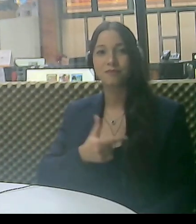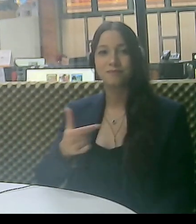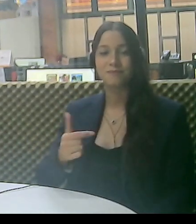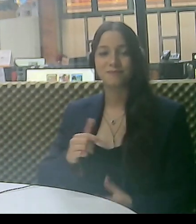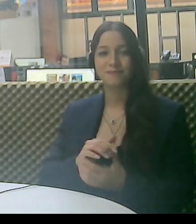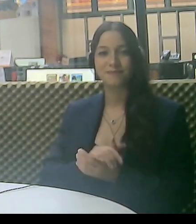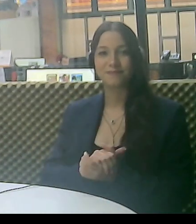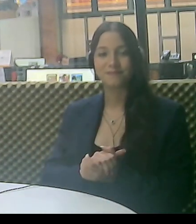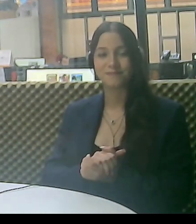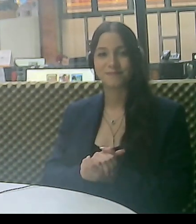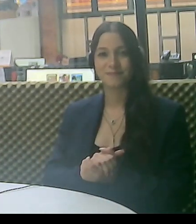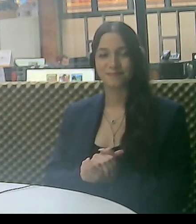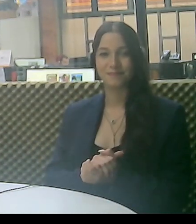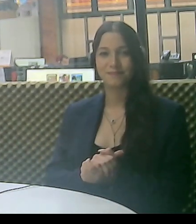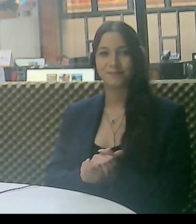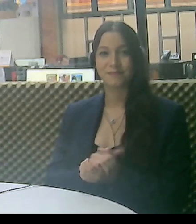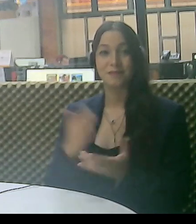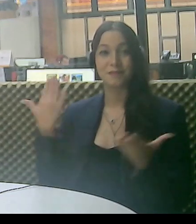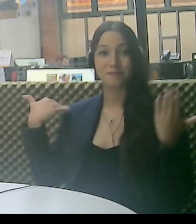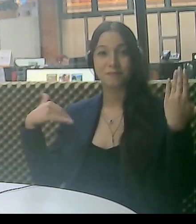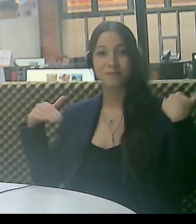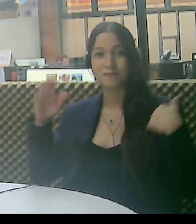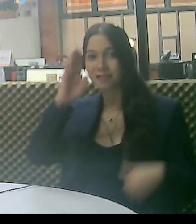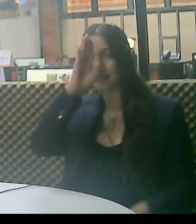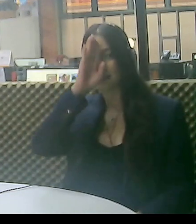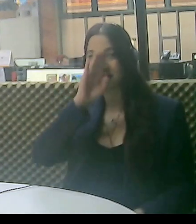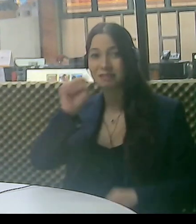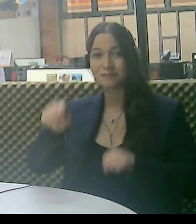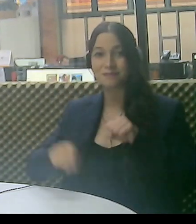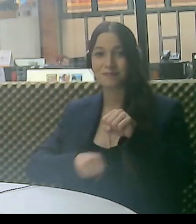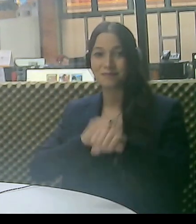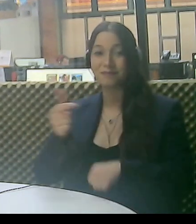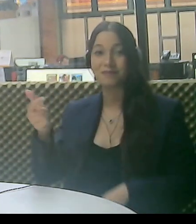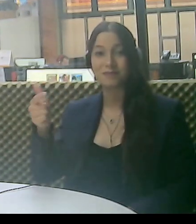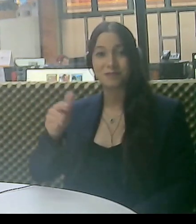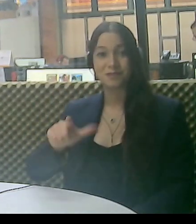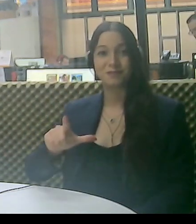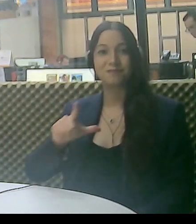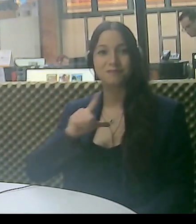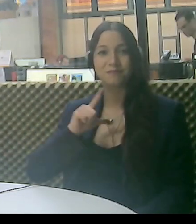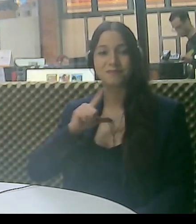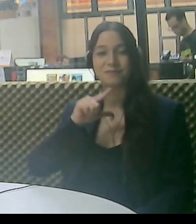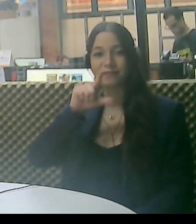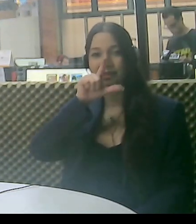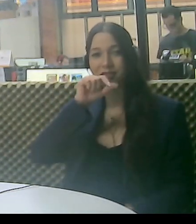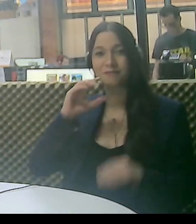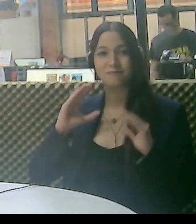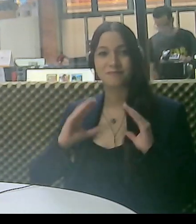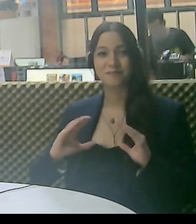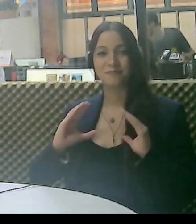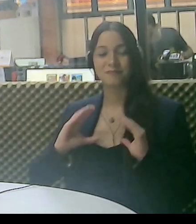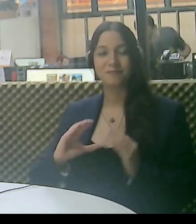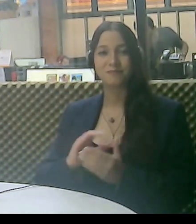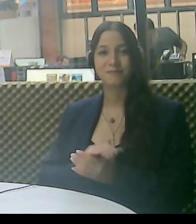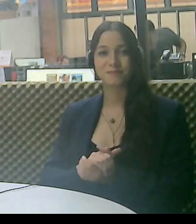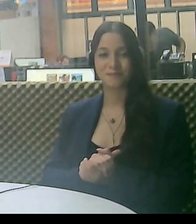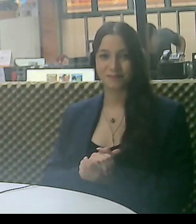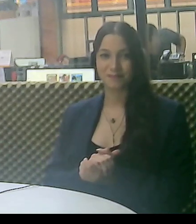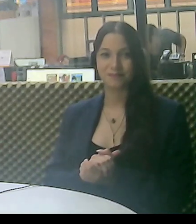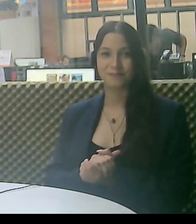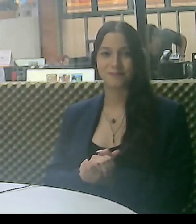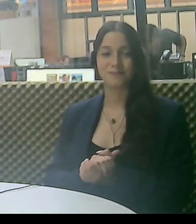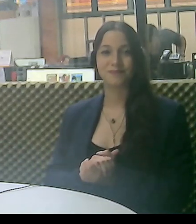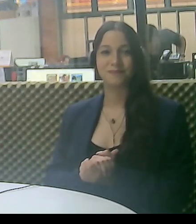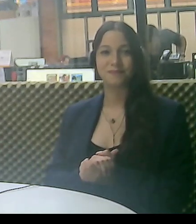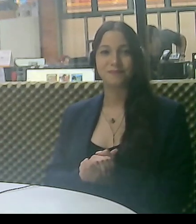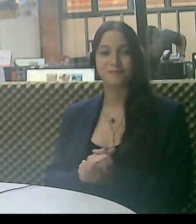2022. Passeios gratuitos de bicicleta voltam a ser oferecidos no Parque do Sabiá. E